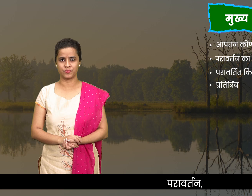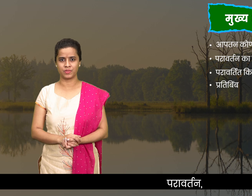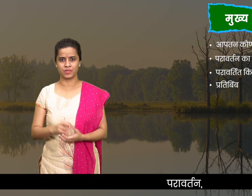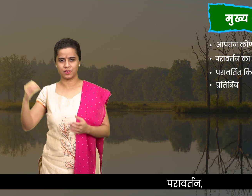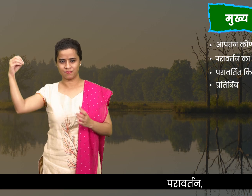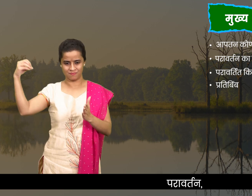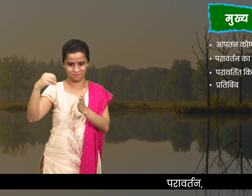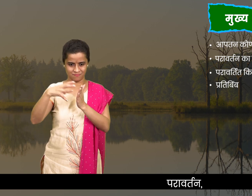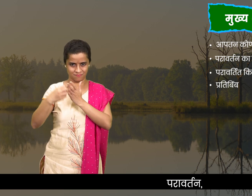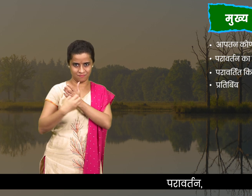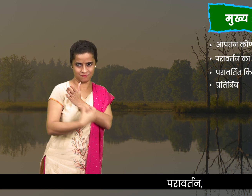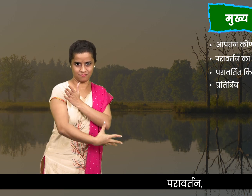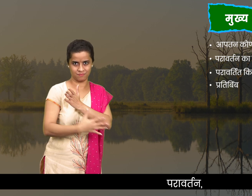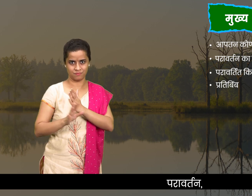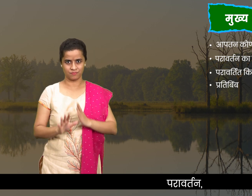परावर्तन,